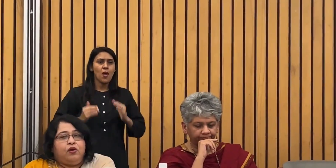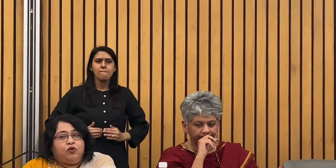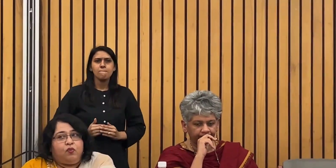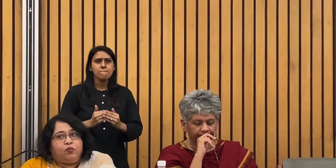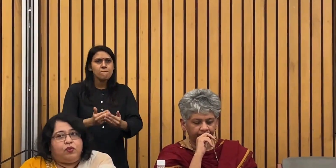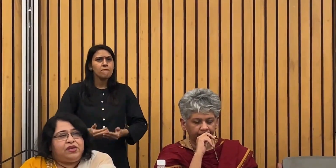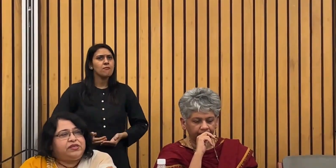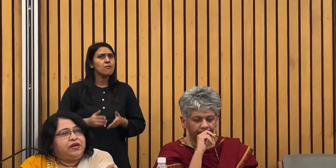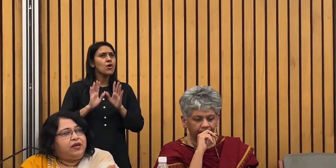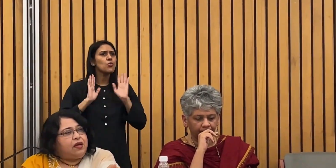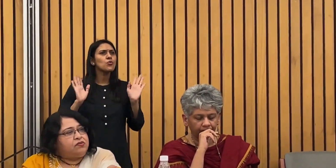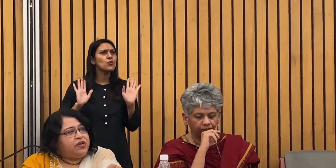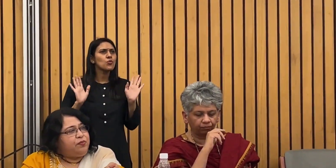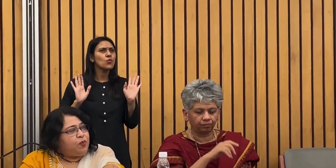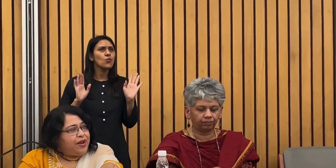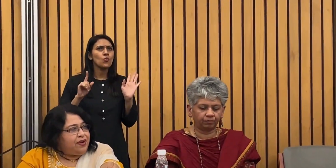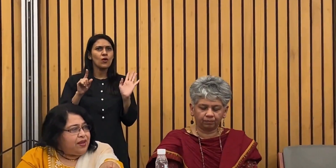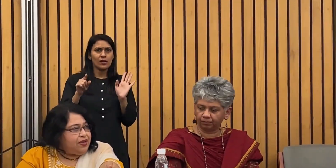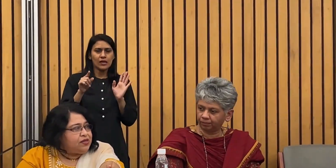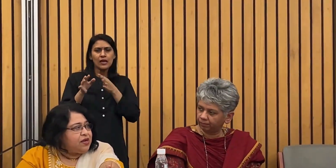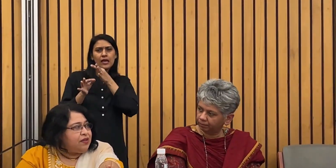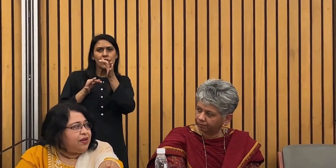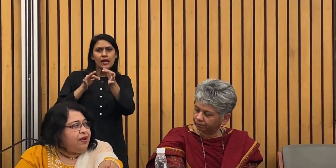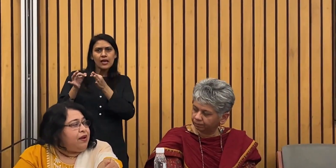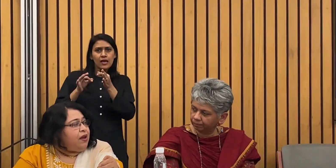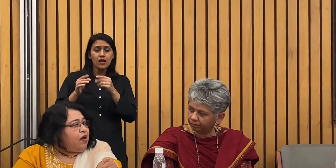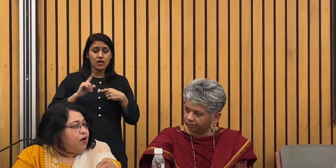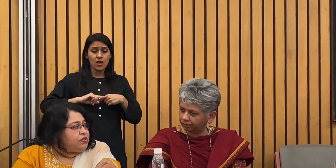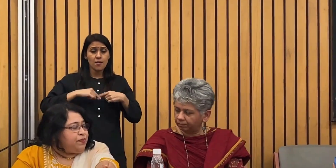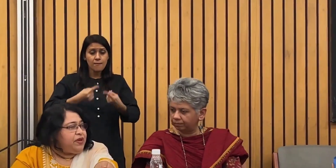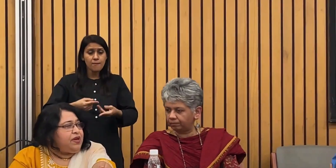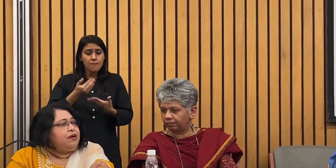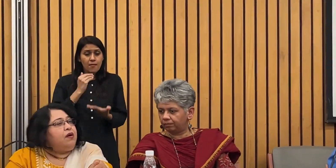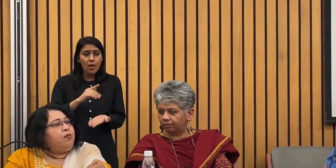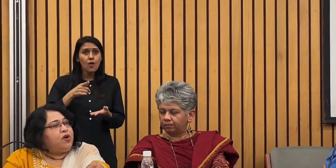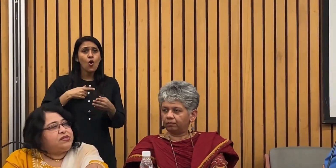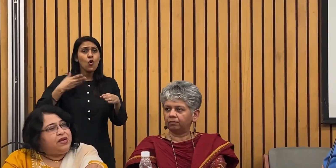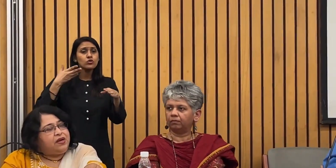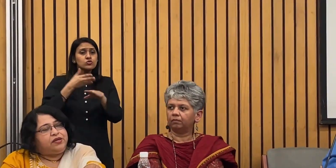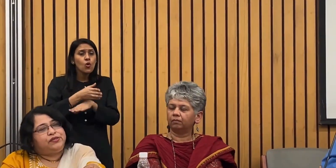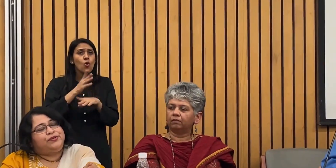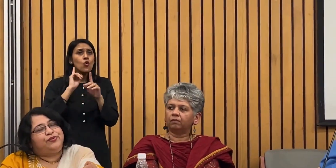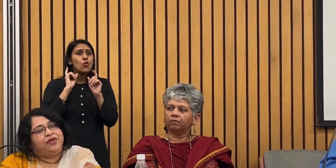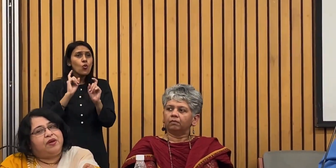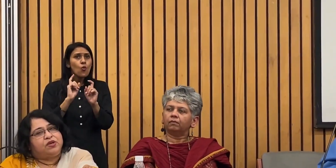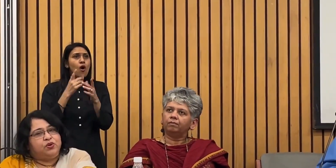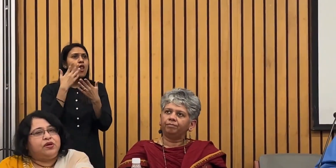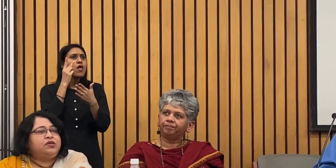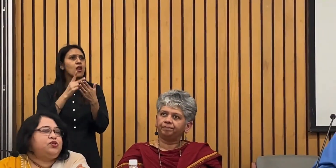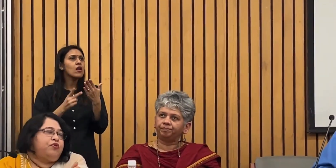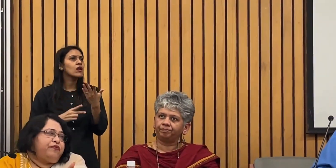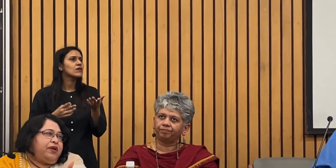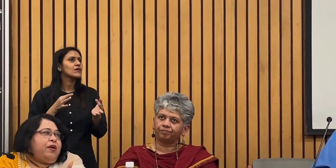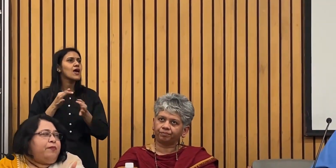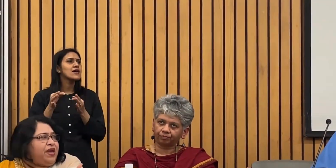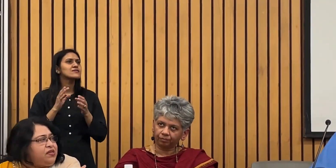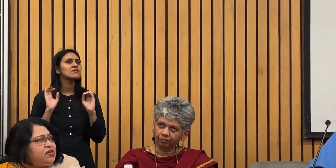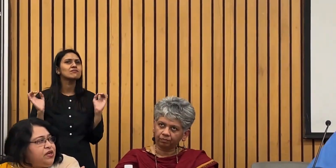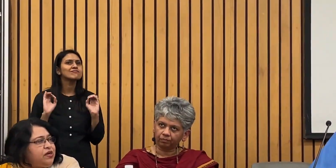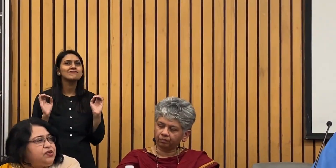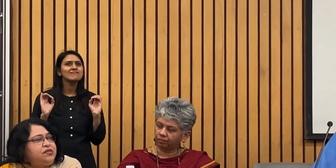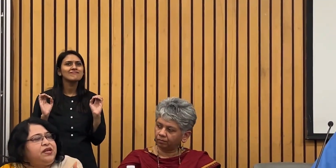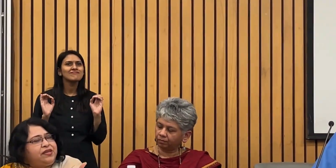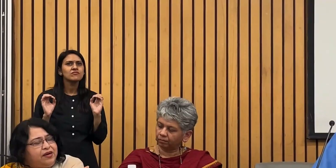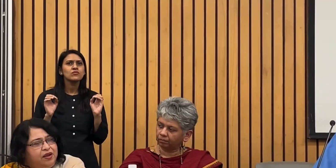प्रेग्नेंट, तो उन्हें जेनेटिक काउंसलिंग प्रोवाइड नहीं की जाती है। और जबकि बहुत सारी कंडीशंस होती हैं, मस्कुलर डिस्ट्रॉफी, many